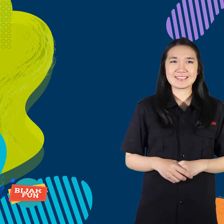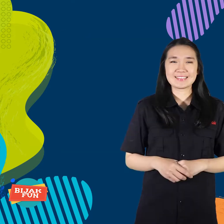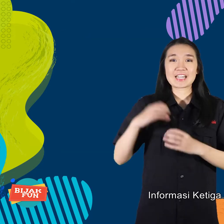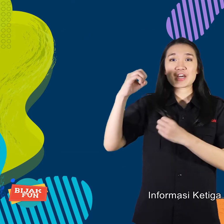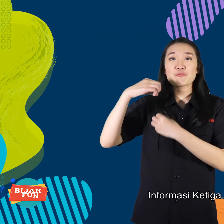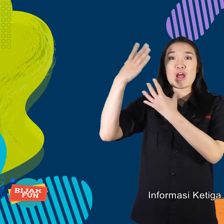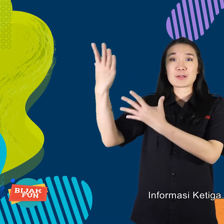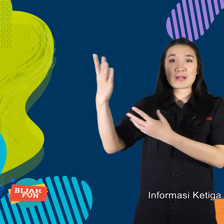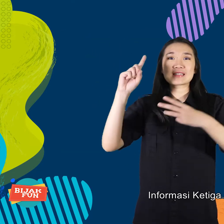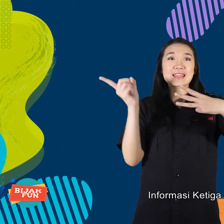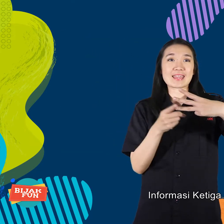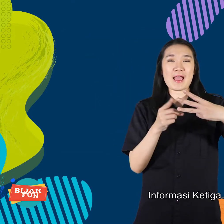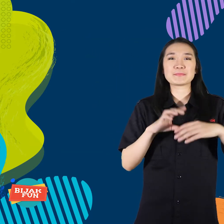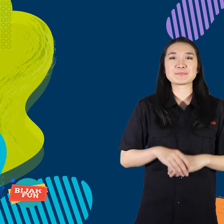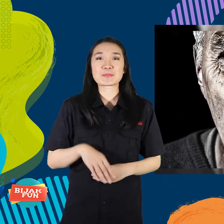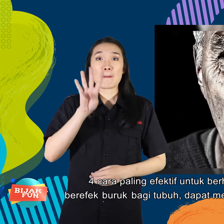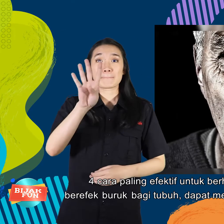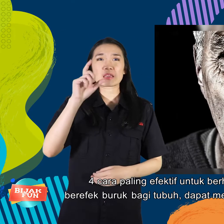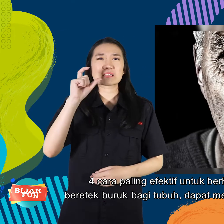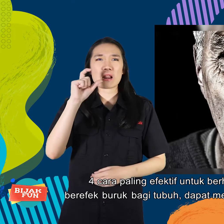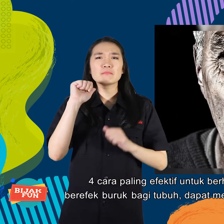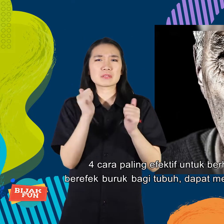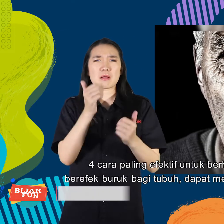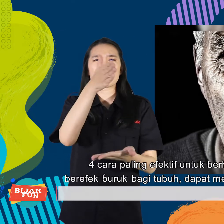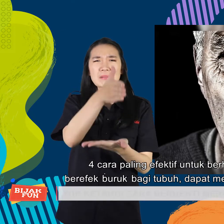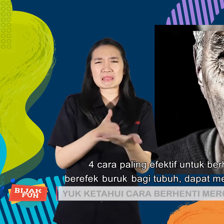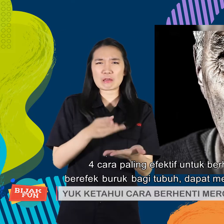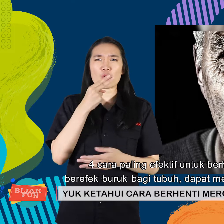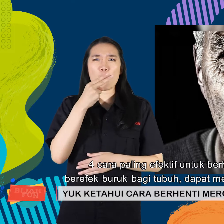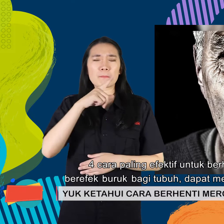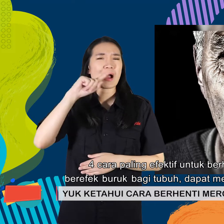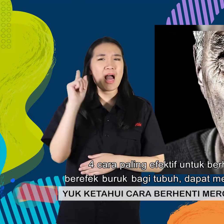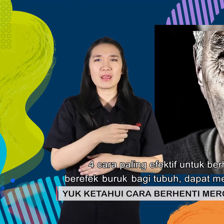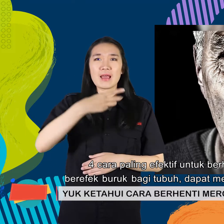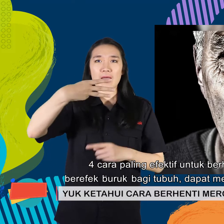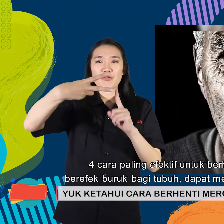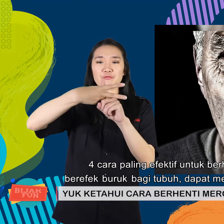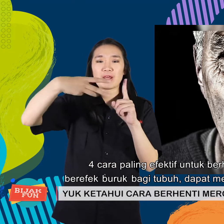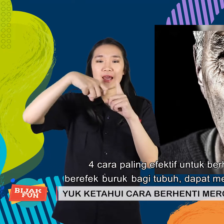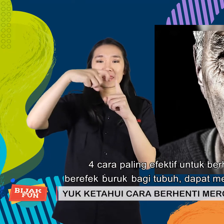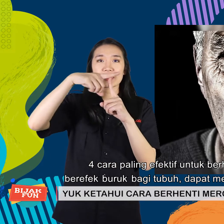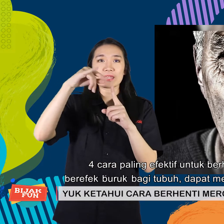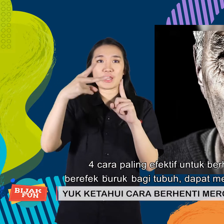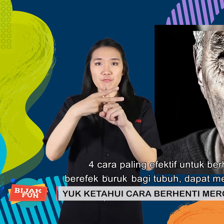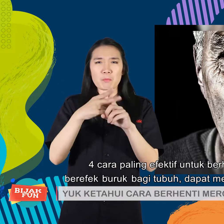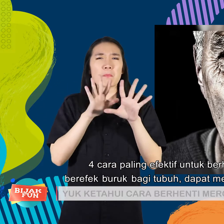mengantuk. Informasi ketiga, ada 4 cara paling efektif untuk berhenti merokok yang